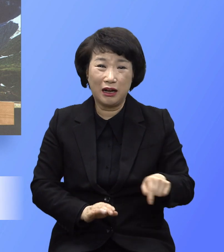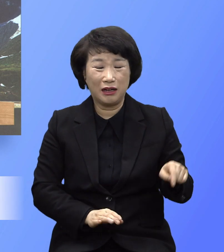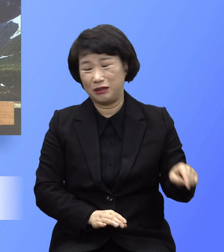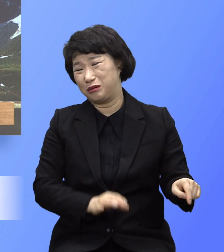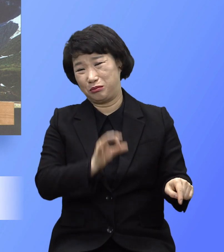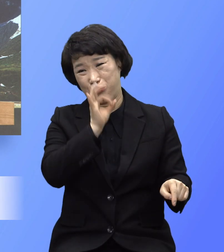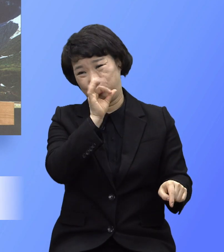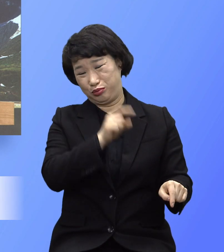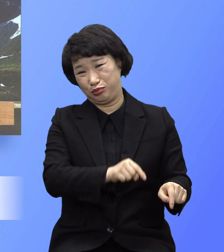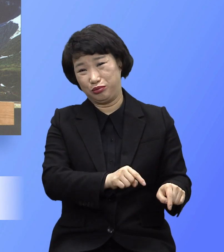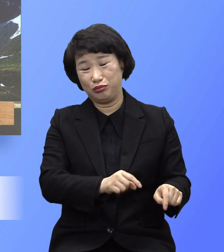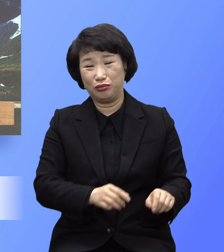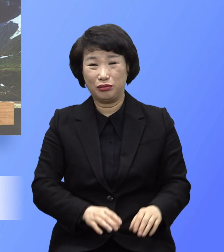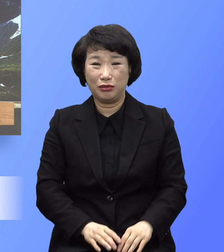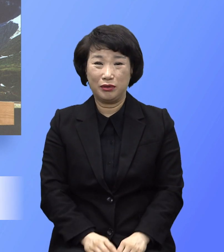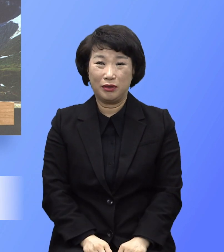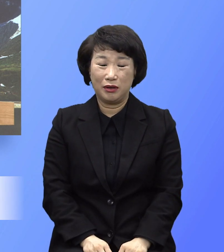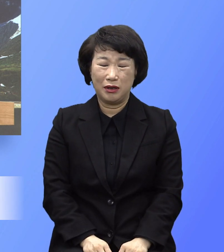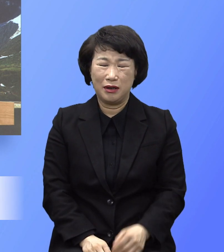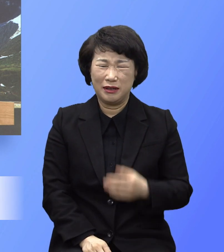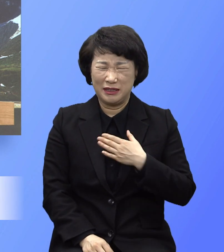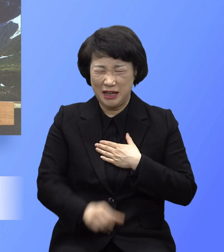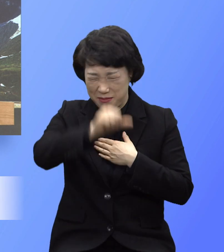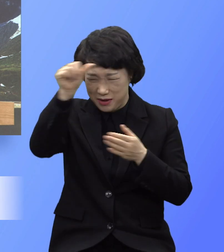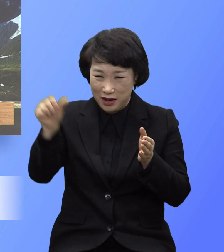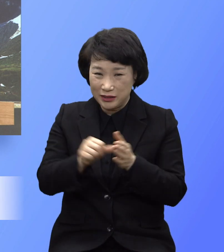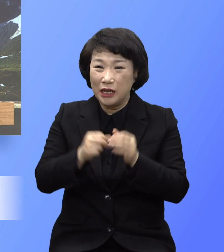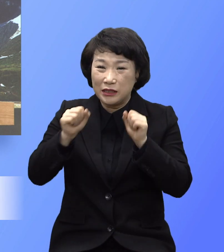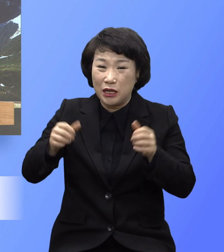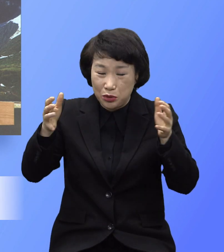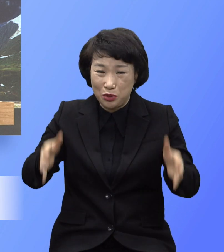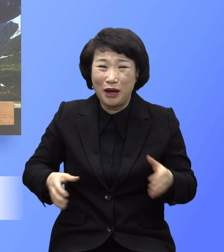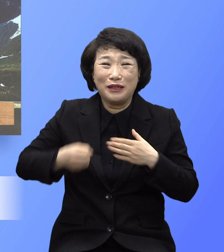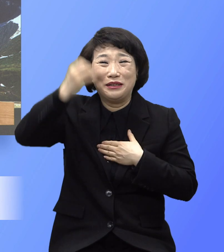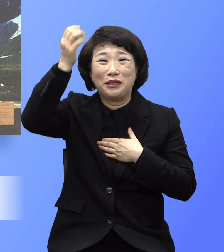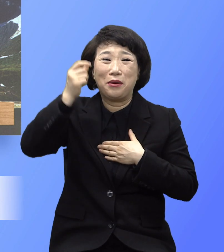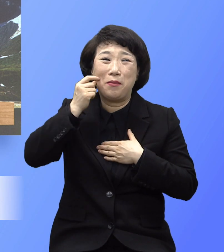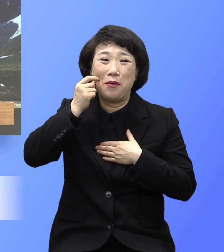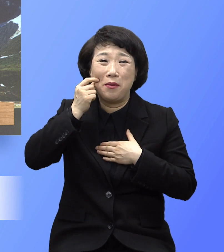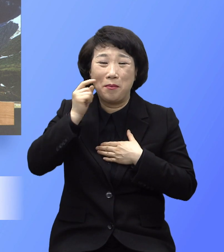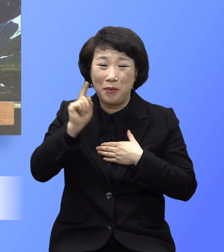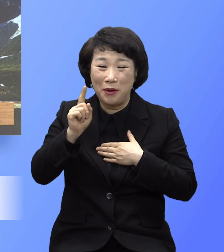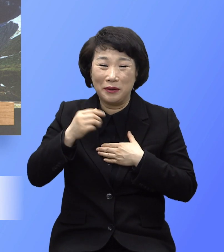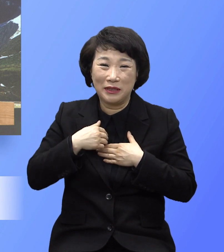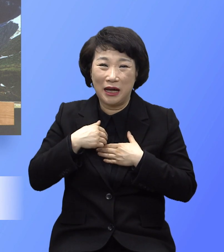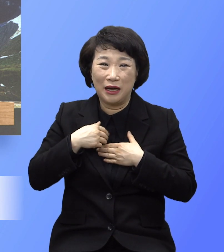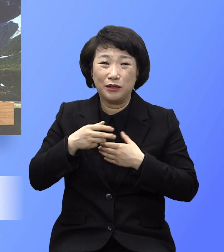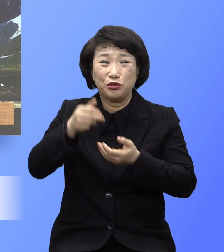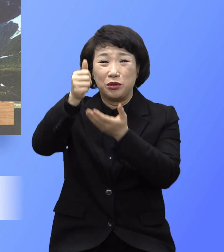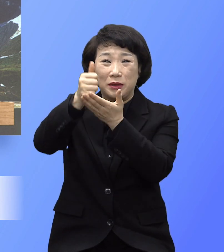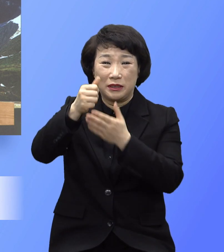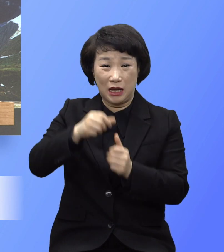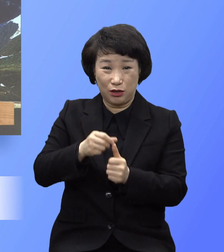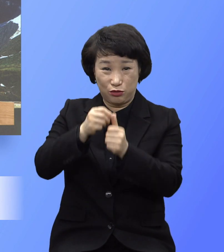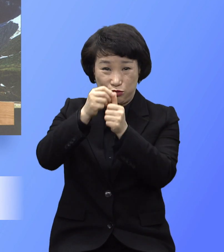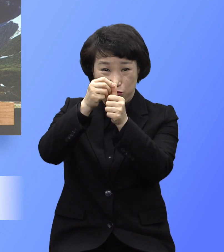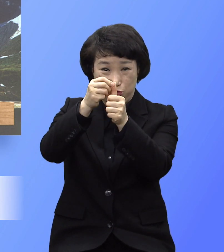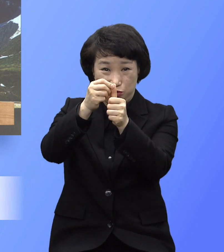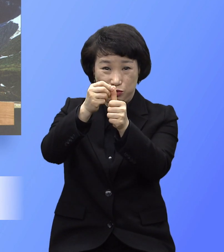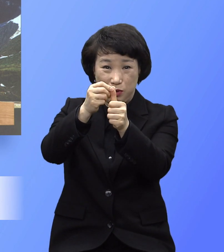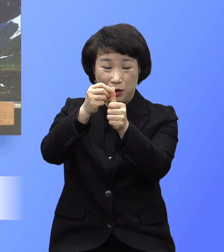수는 없는 겁니다. 내 평생 잊어버릴 수 없는 것이 주님이 날